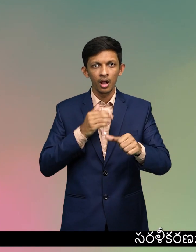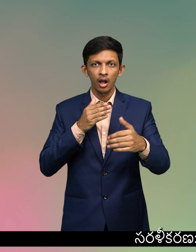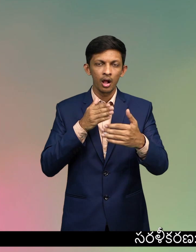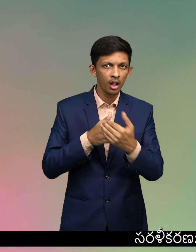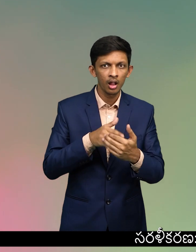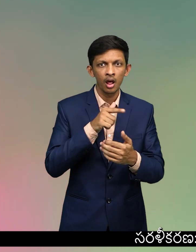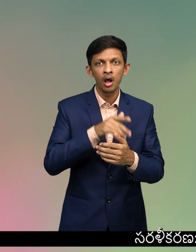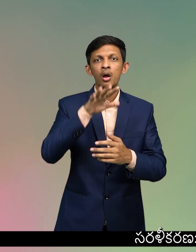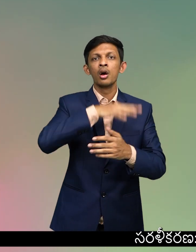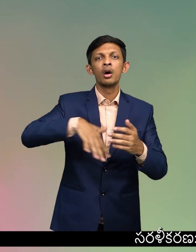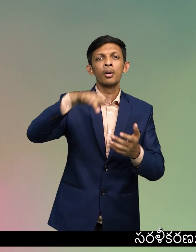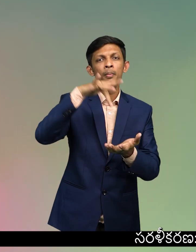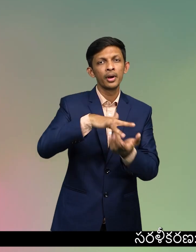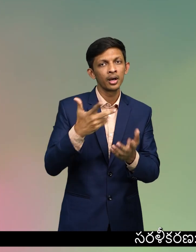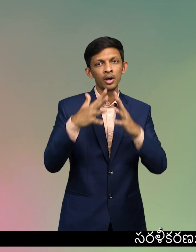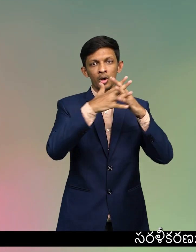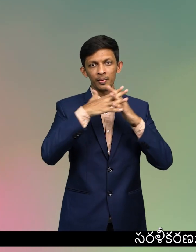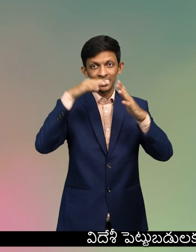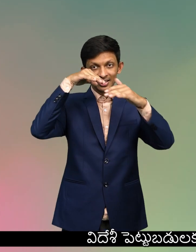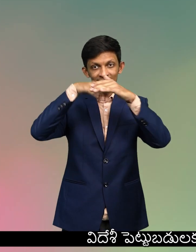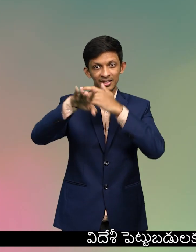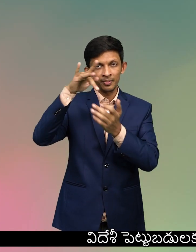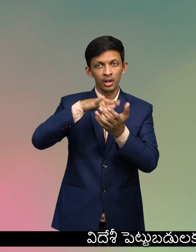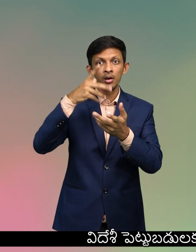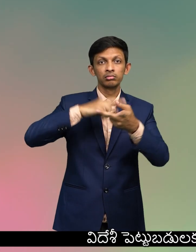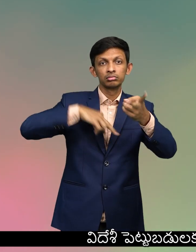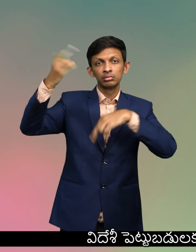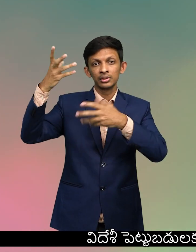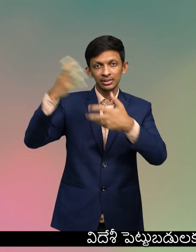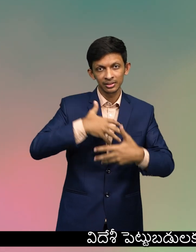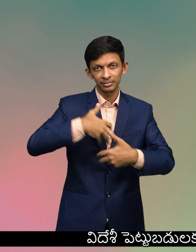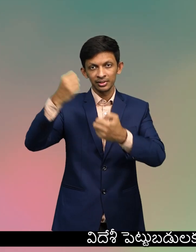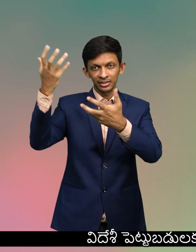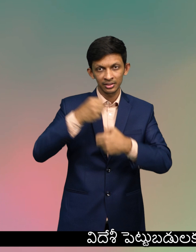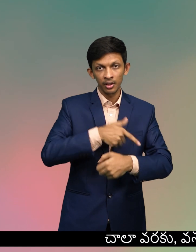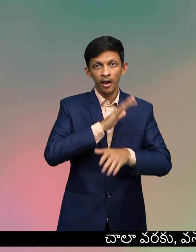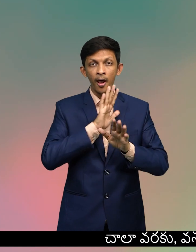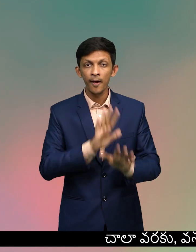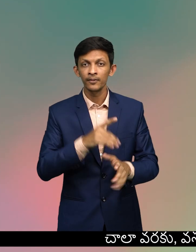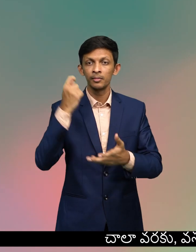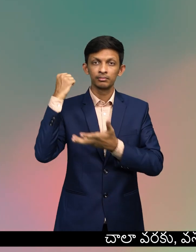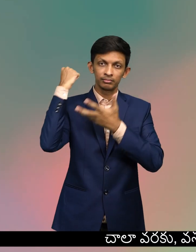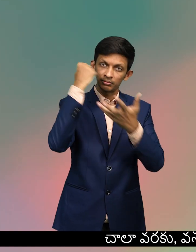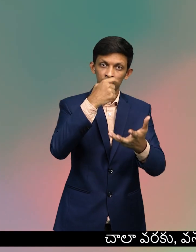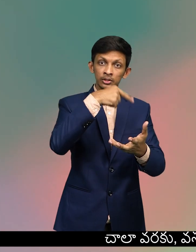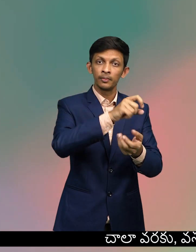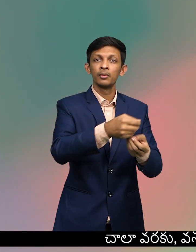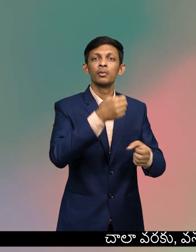విదేశీ వాణిజ్యం మరియు విదేశీ పెట్టుబడులకు అడ్డంకులు తొలగించబడ్డాయి. చాలా వరకు వస్తువులను